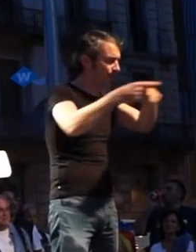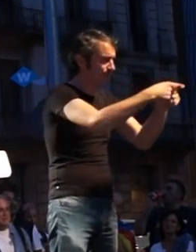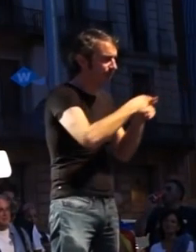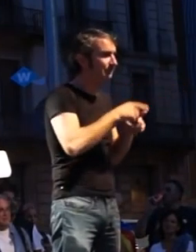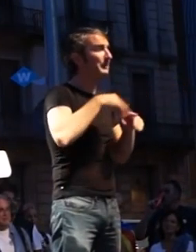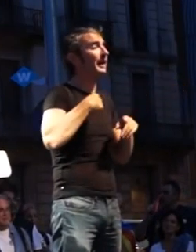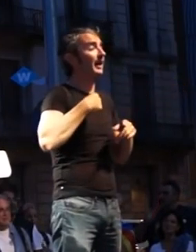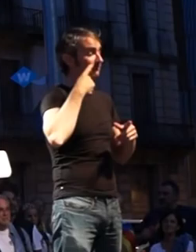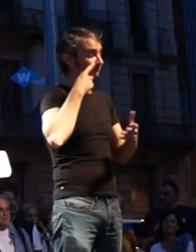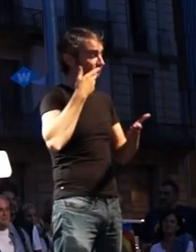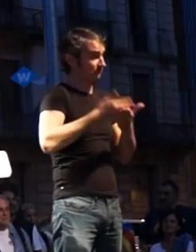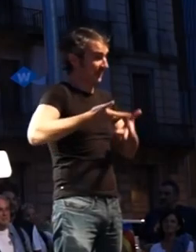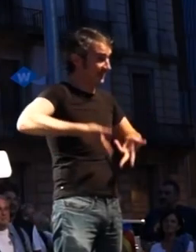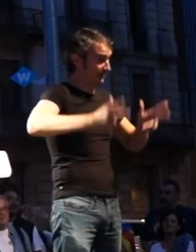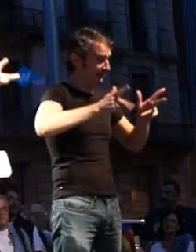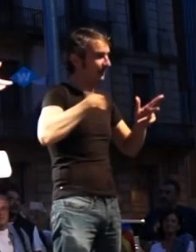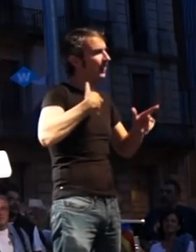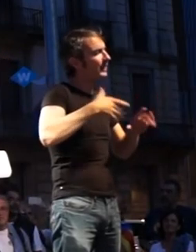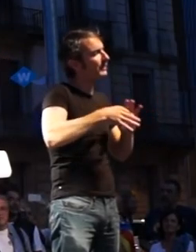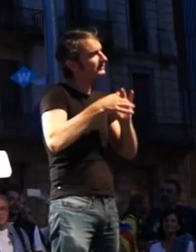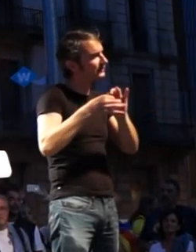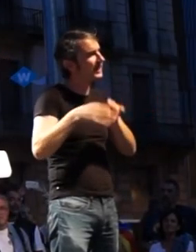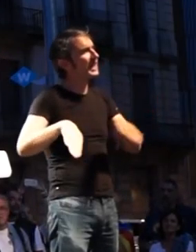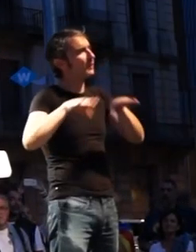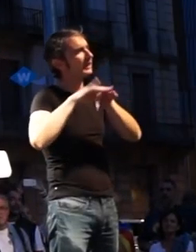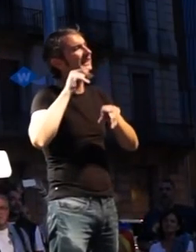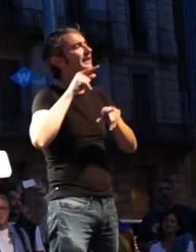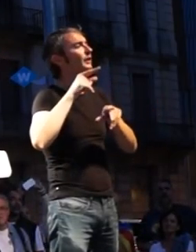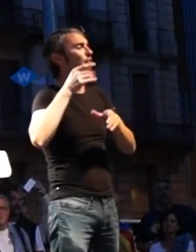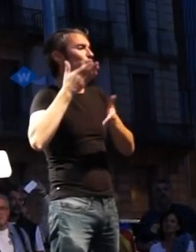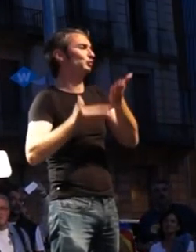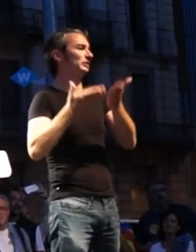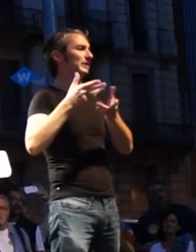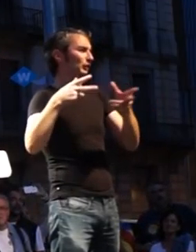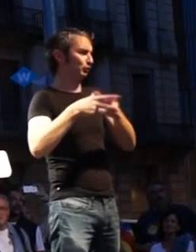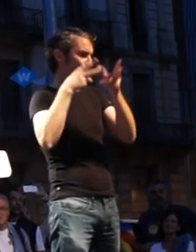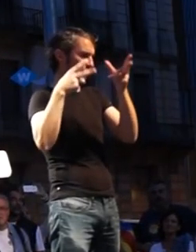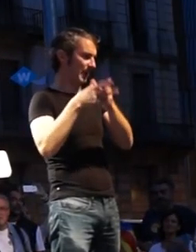aquesta llibertat va sempre de la mà de la igualtat i de la justícia social.